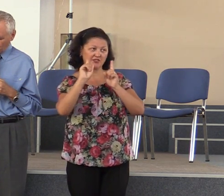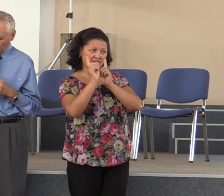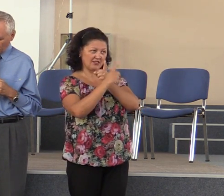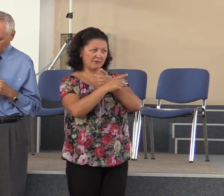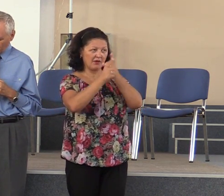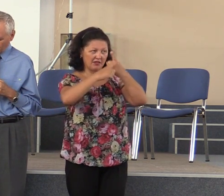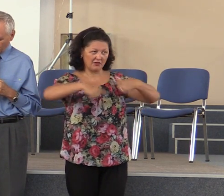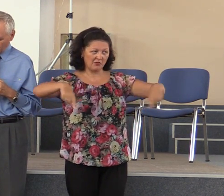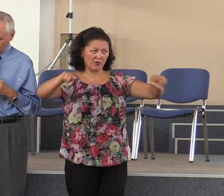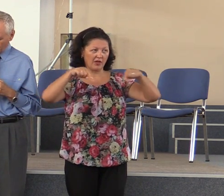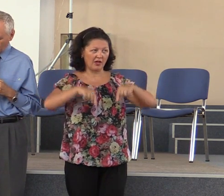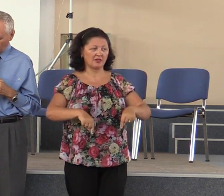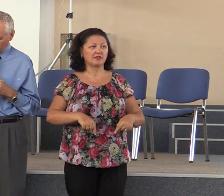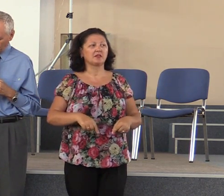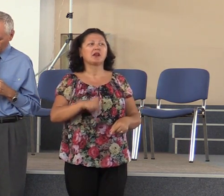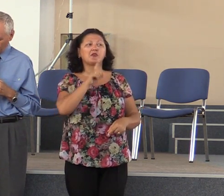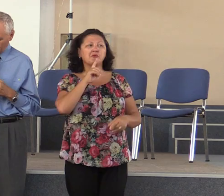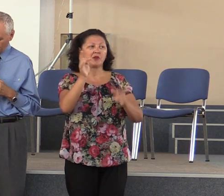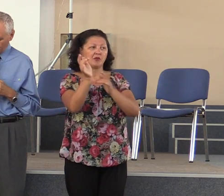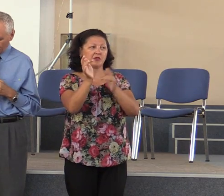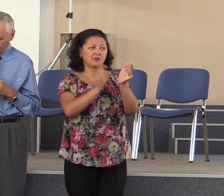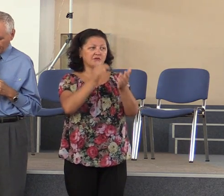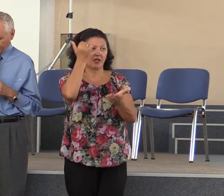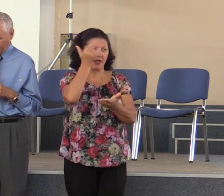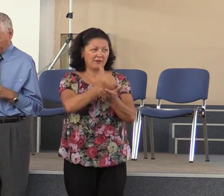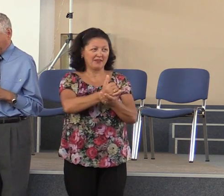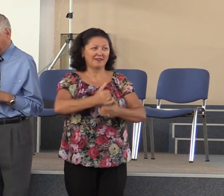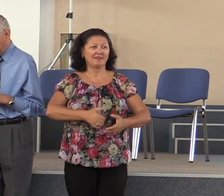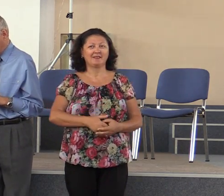name. În numele lui Iisus. Amen.